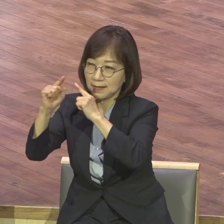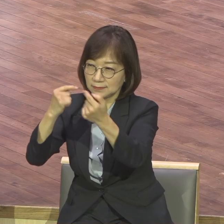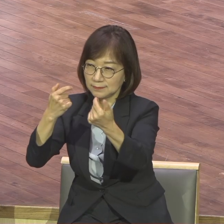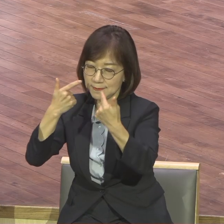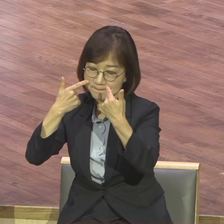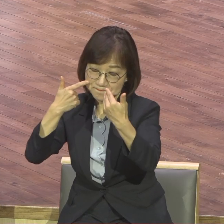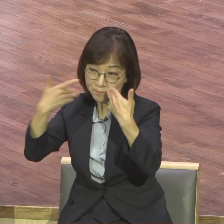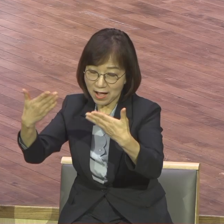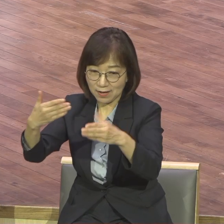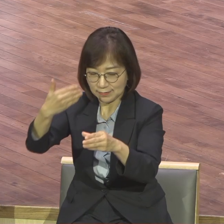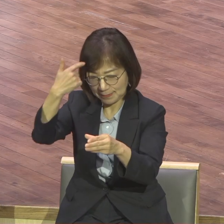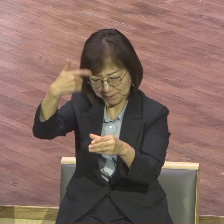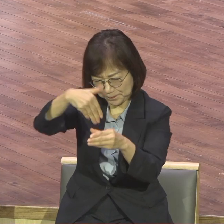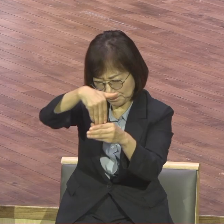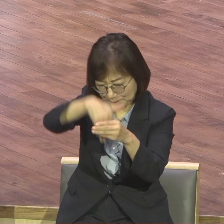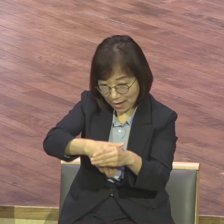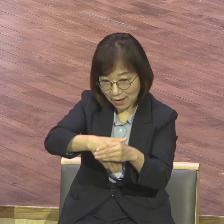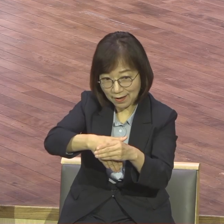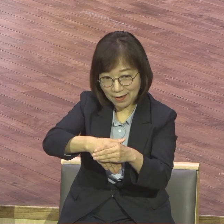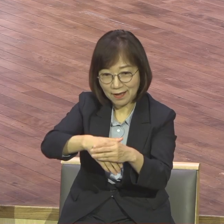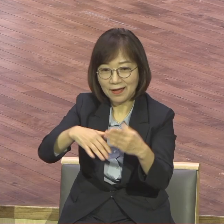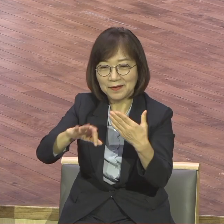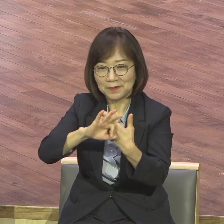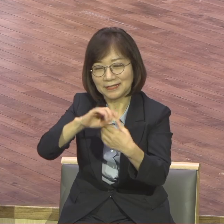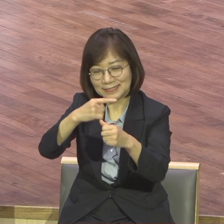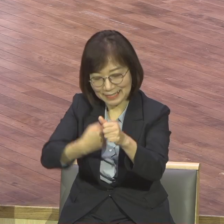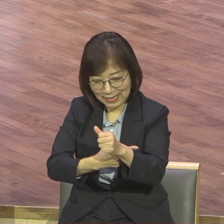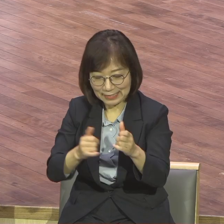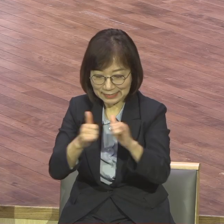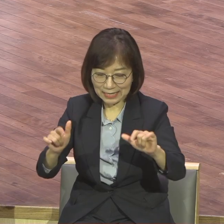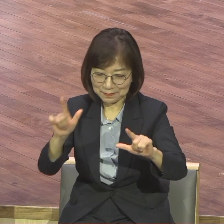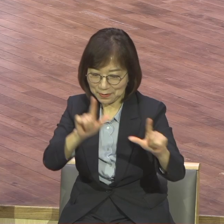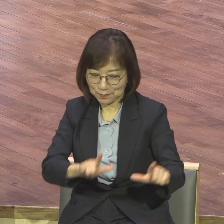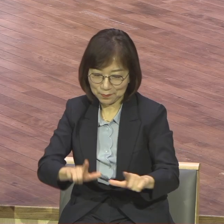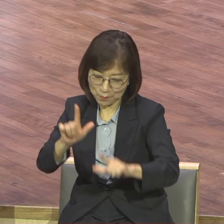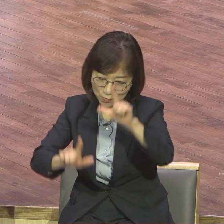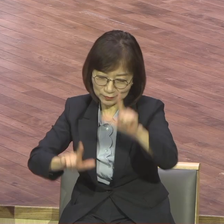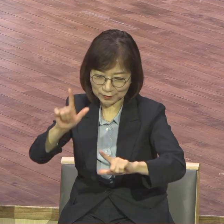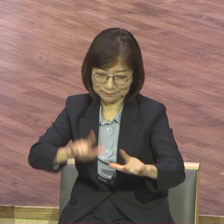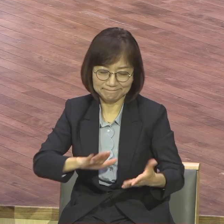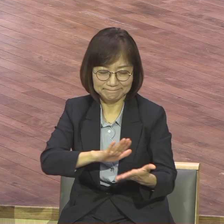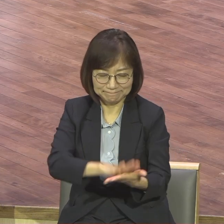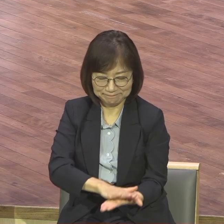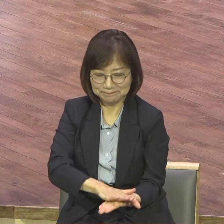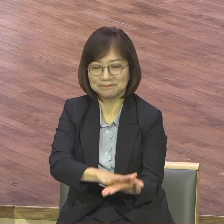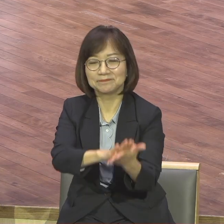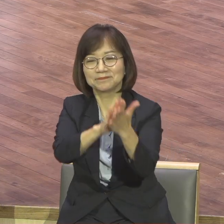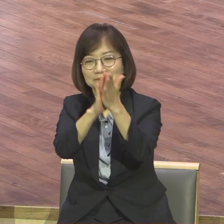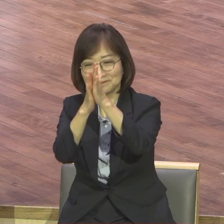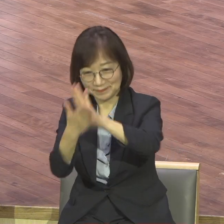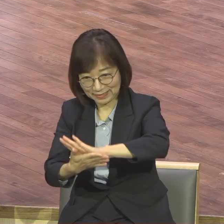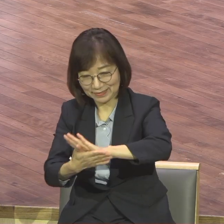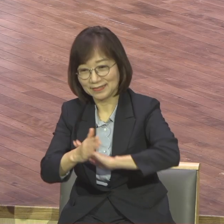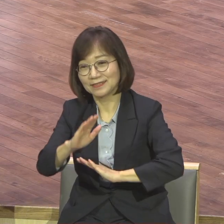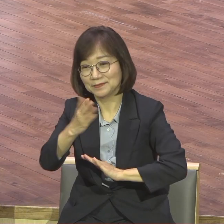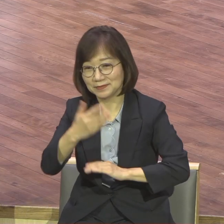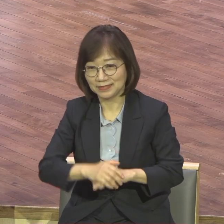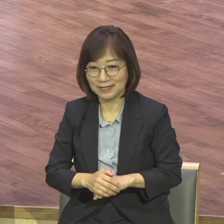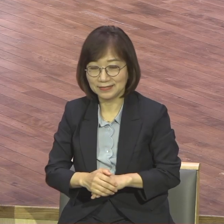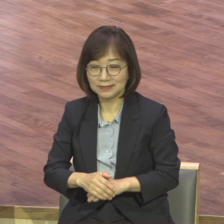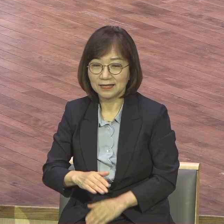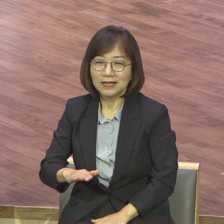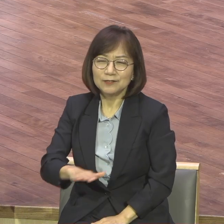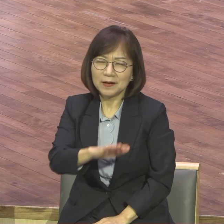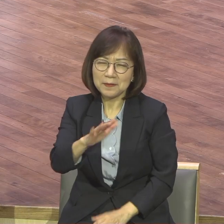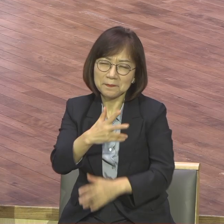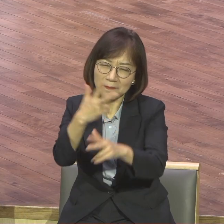그 사람의 삶이 바뀌게 돼 있어요. 삶이 바뀐다. 사실 우리가 매주일 말씀을